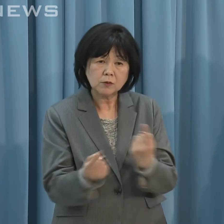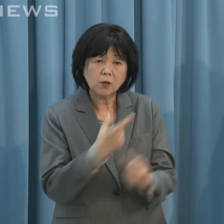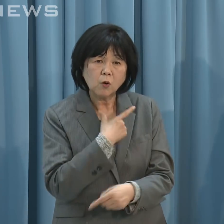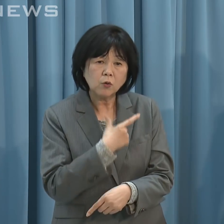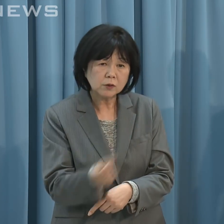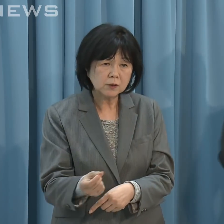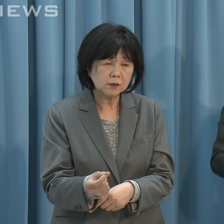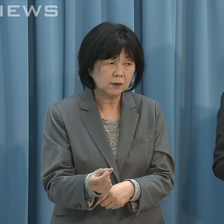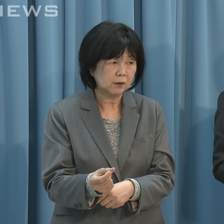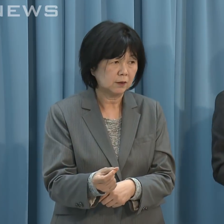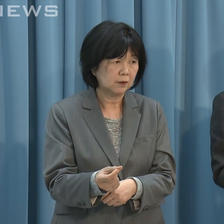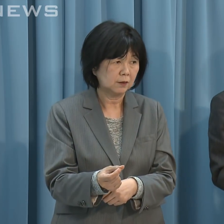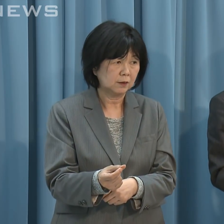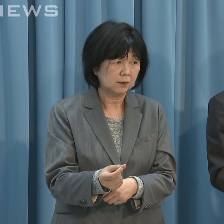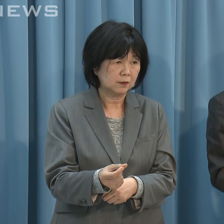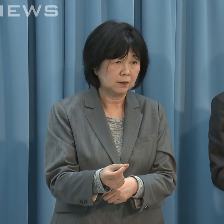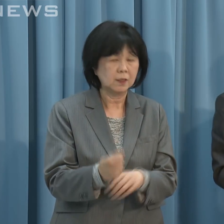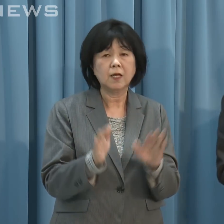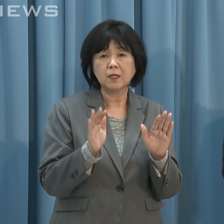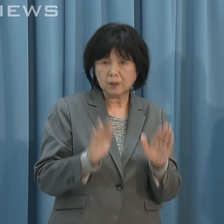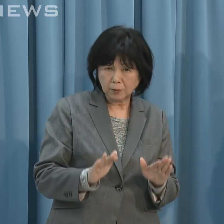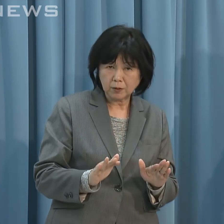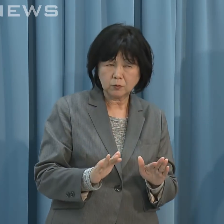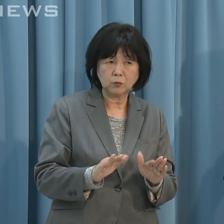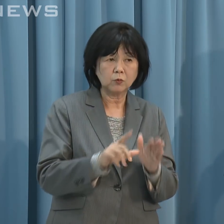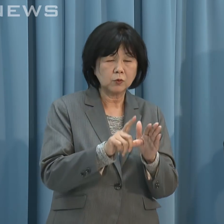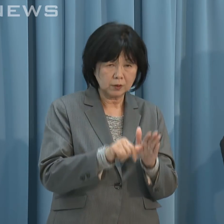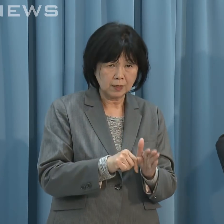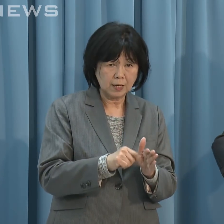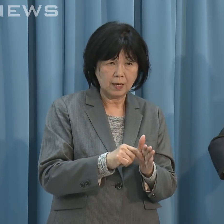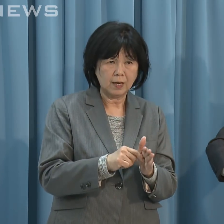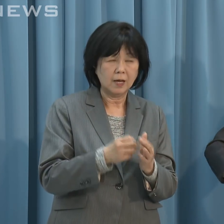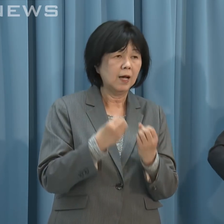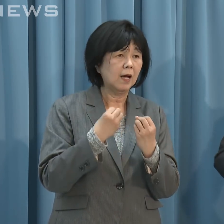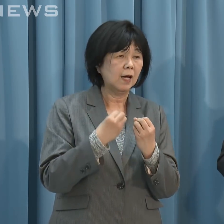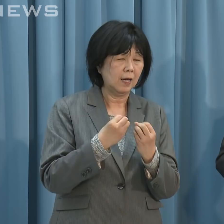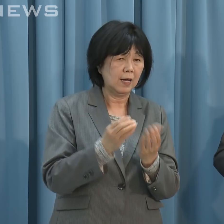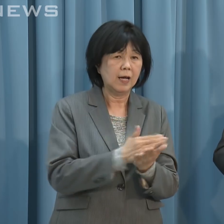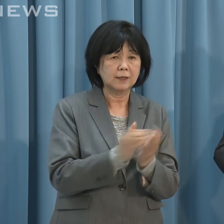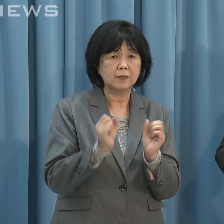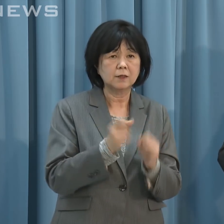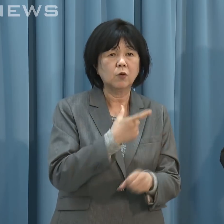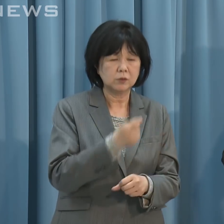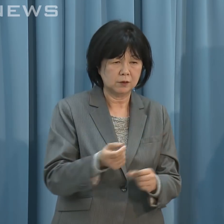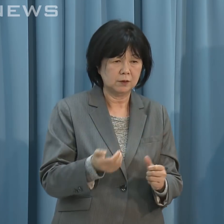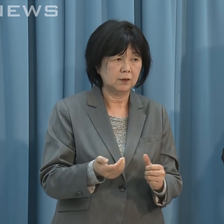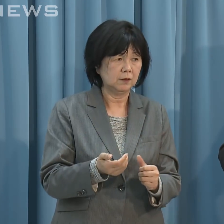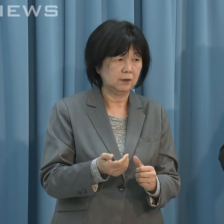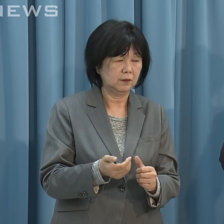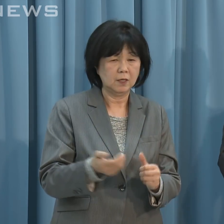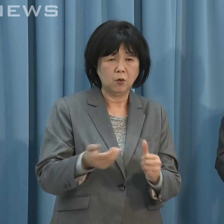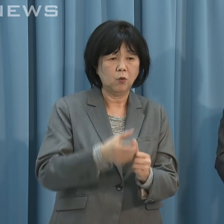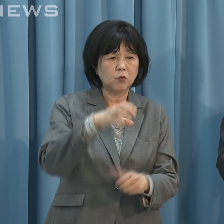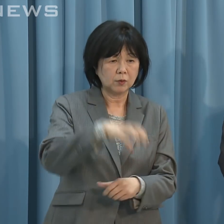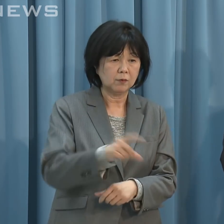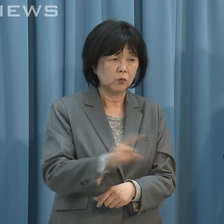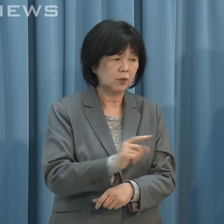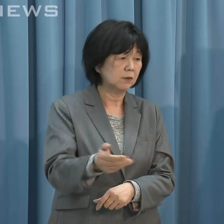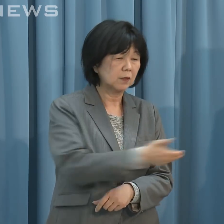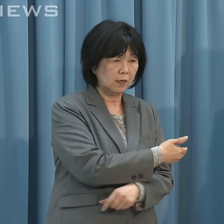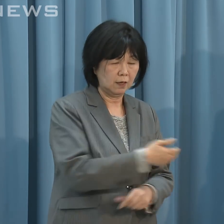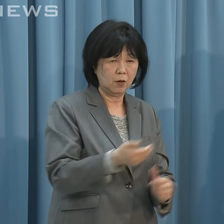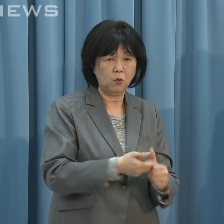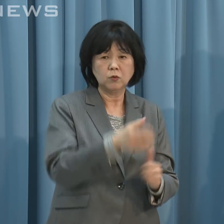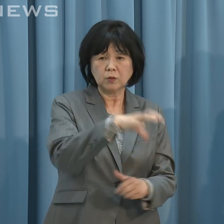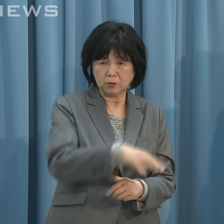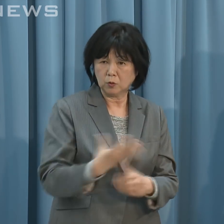この時点で改めて判断してほしい。 これ保育園は入らない。 保育園についてはそのまま続